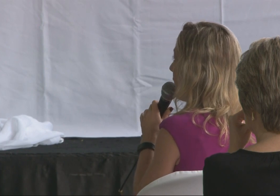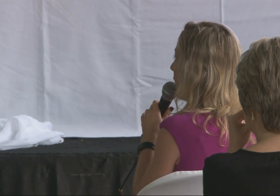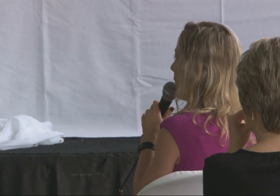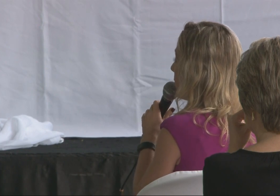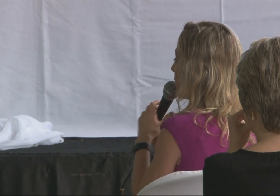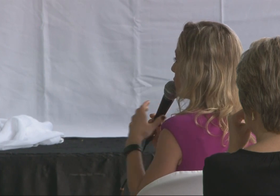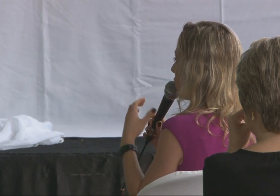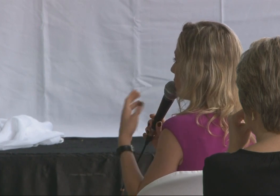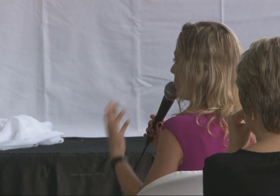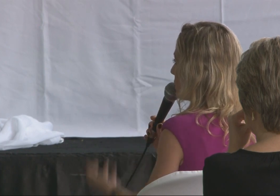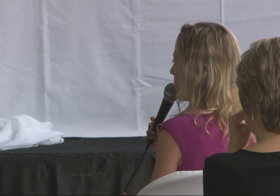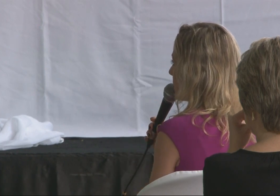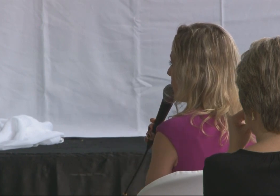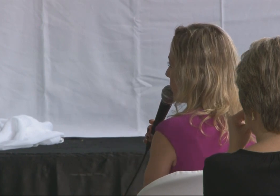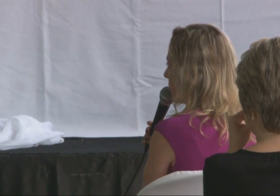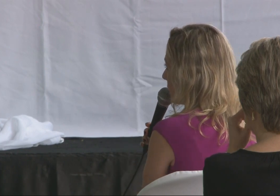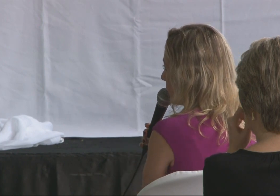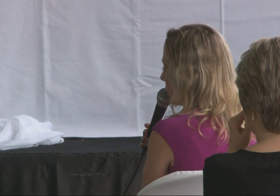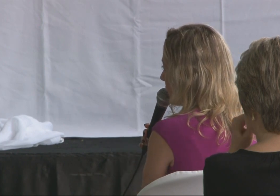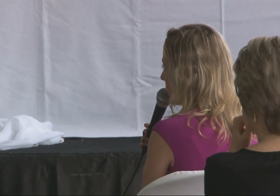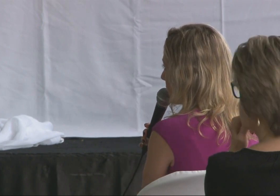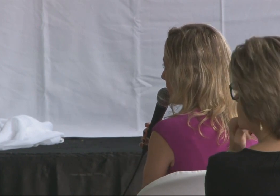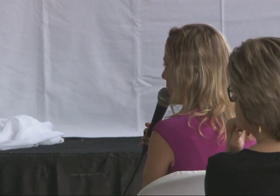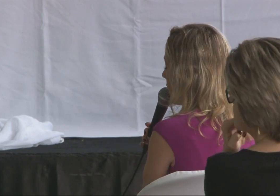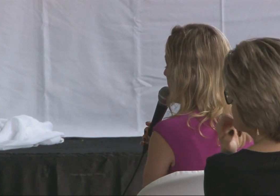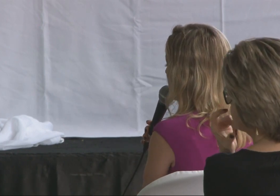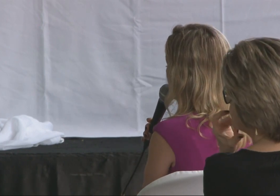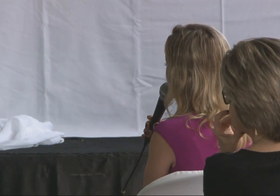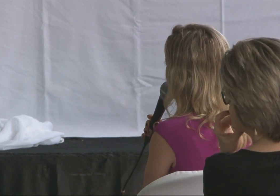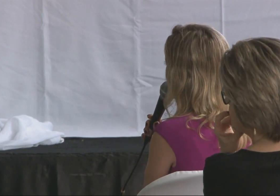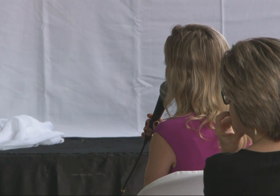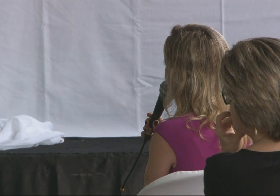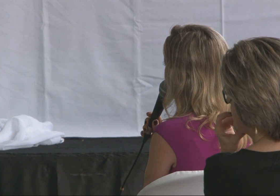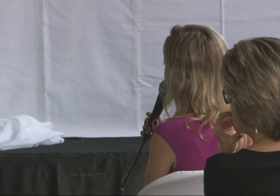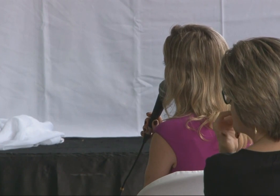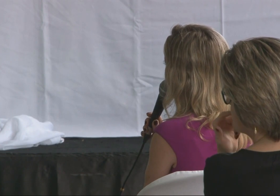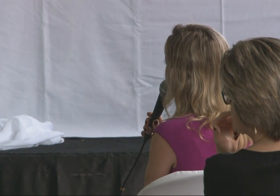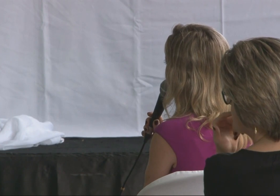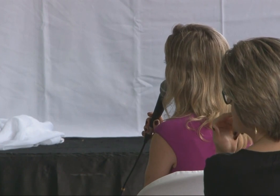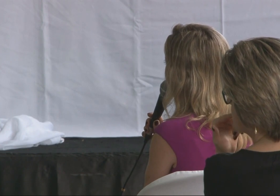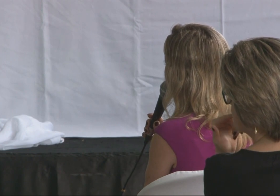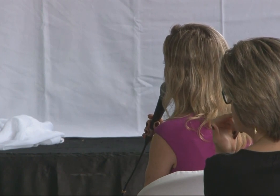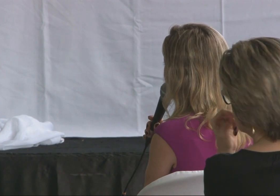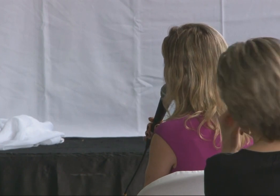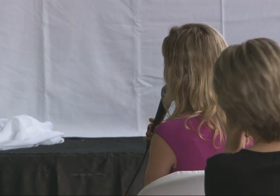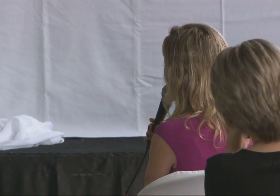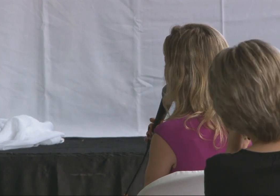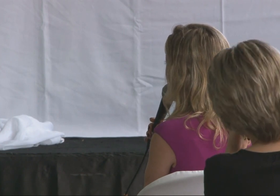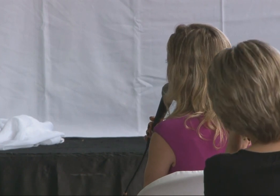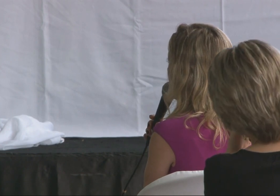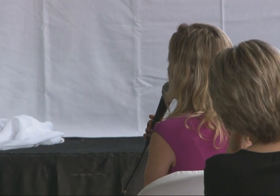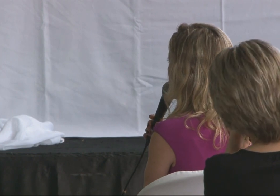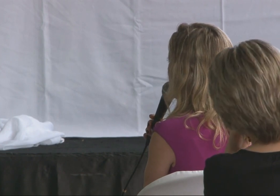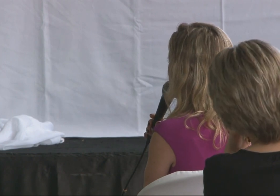Mais uma dúvida específica que eu queria trazer agora. É nós trabalhamos muito aqui com tecnologias. E que tipo de